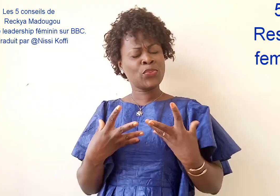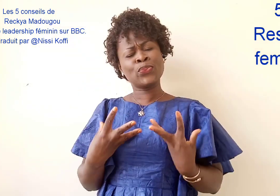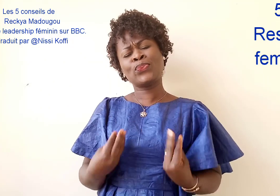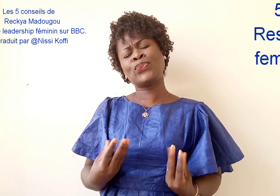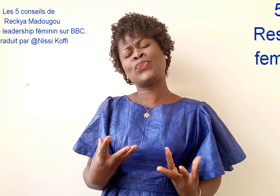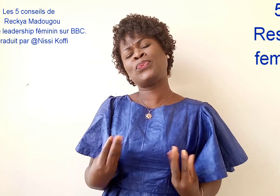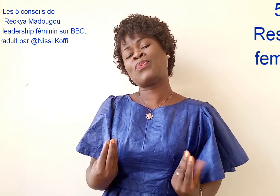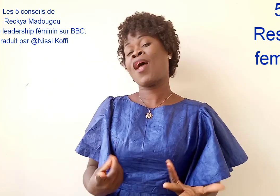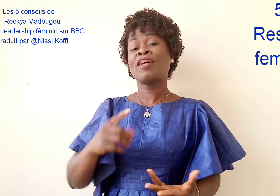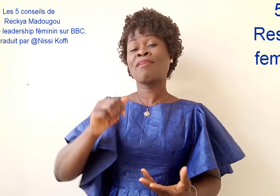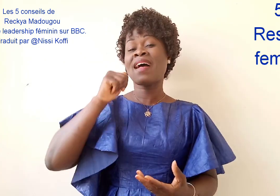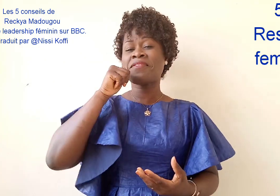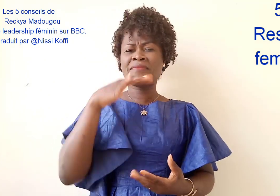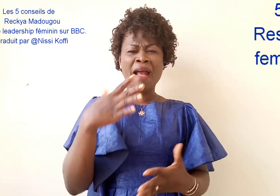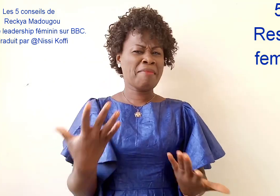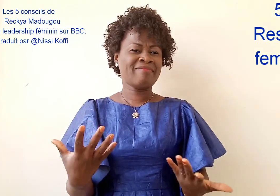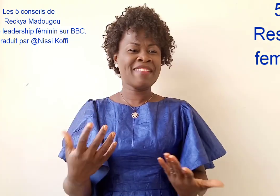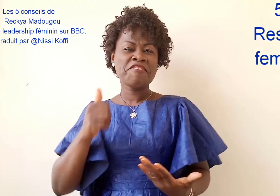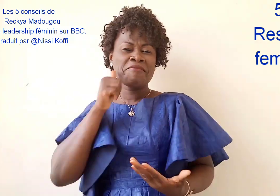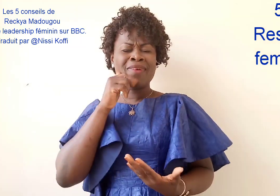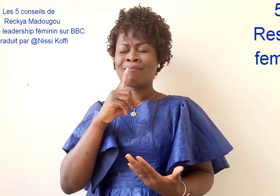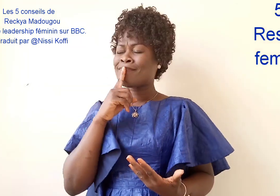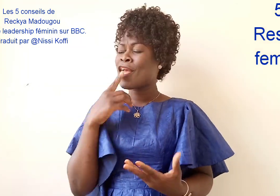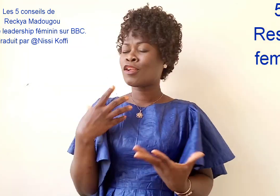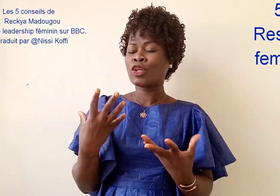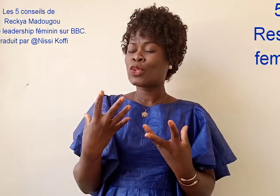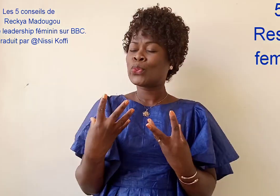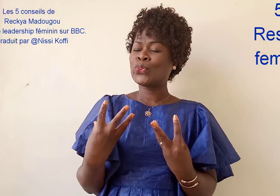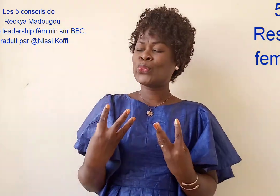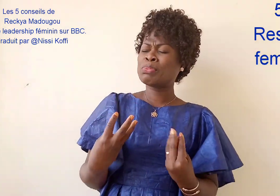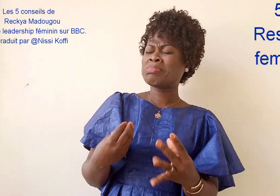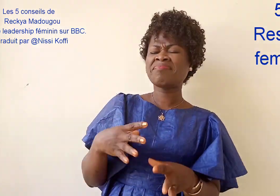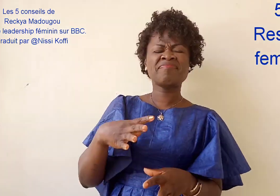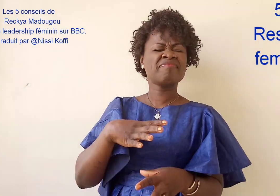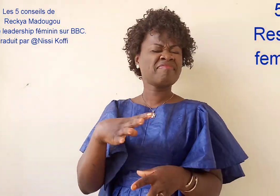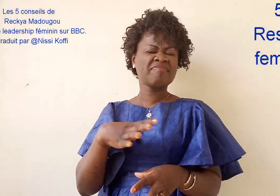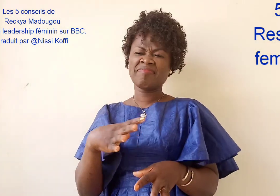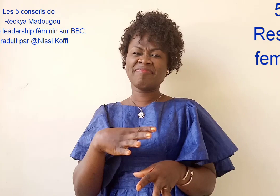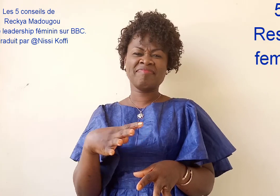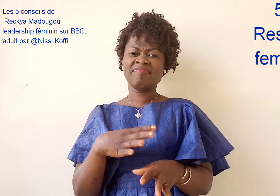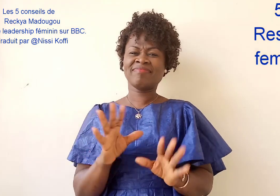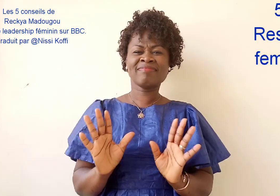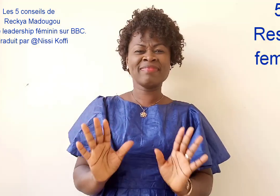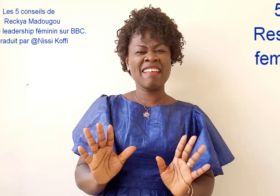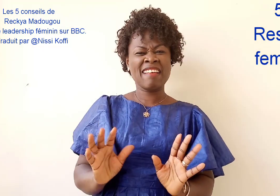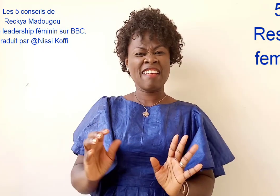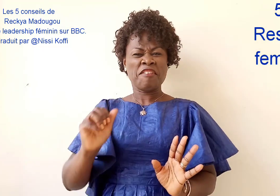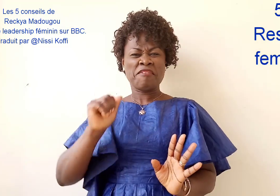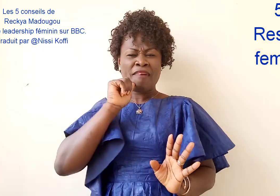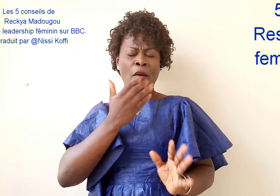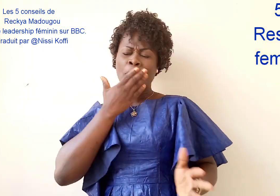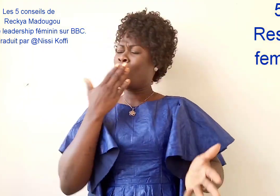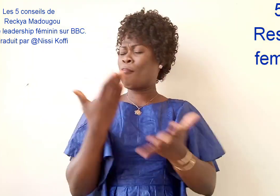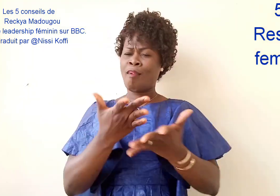féminité, ni votre humanité, ni votre humanisme. Vous êtes un ensemble d'énergie, de caractère, mais